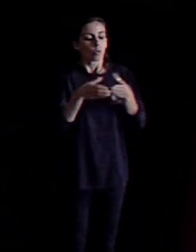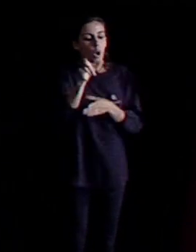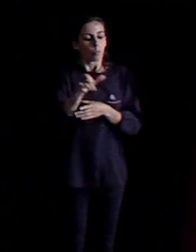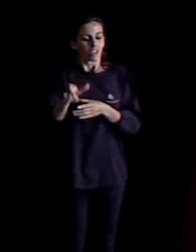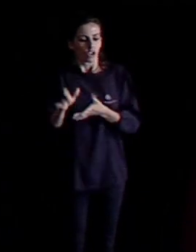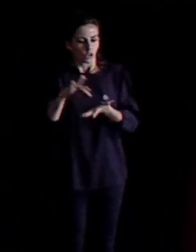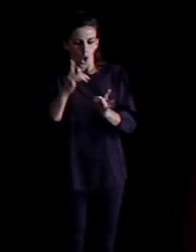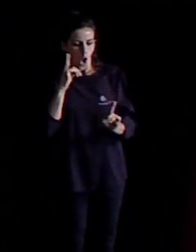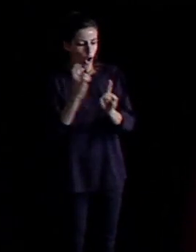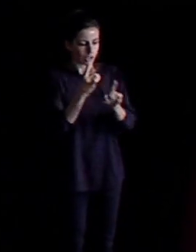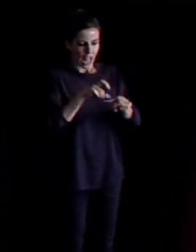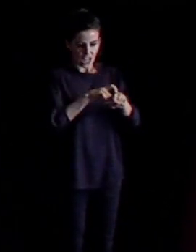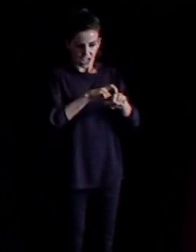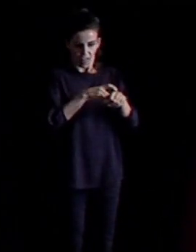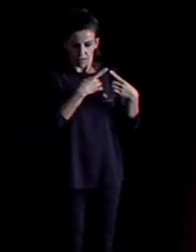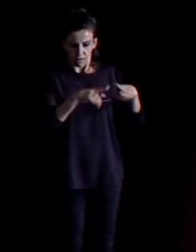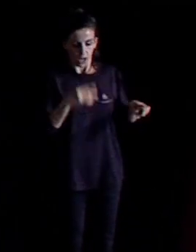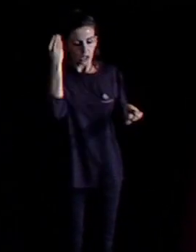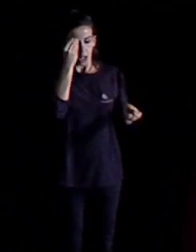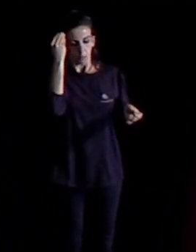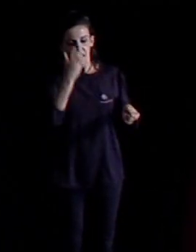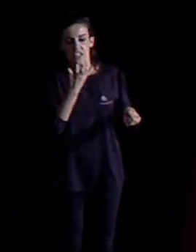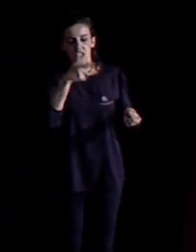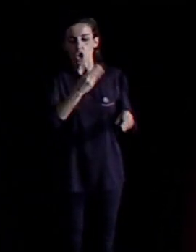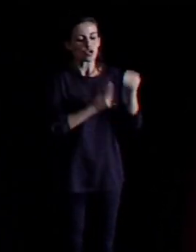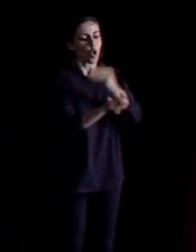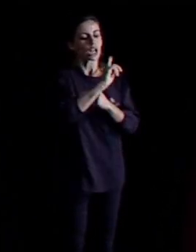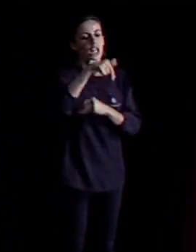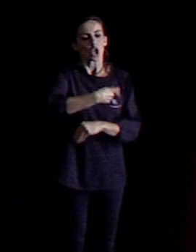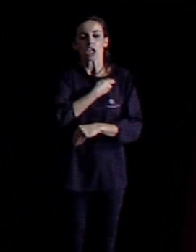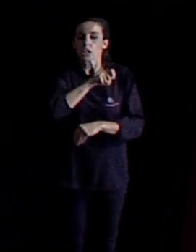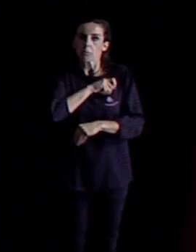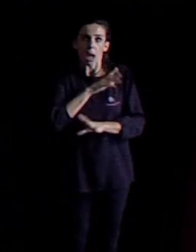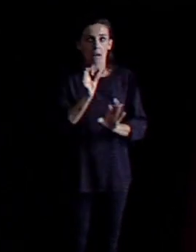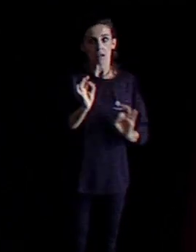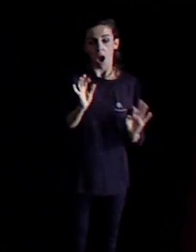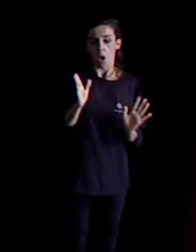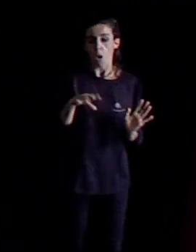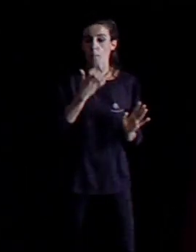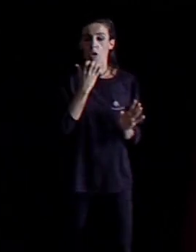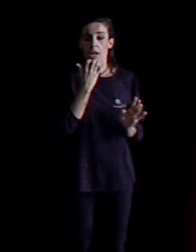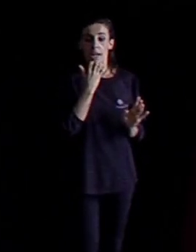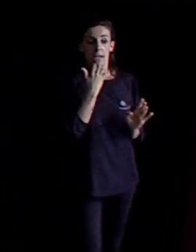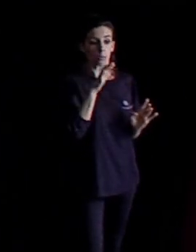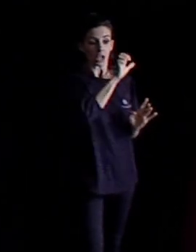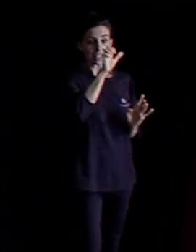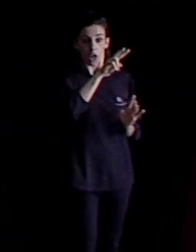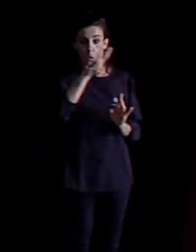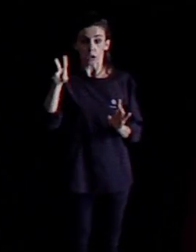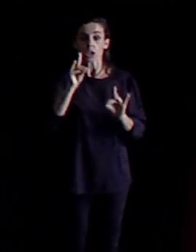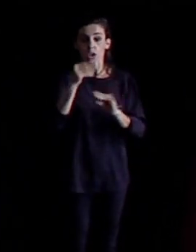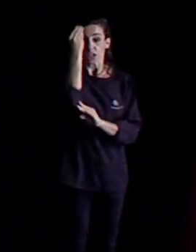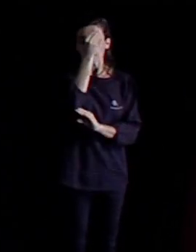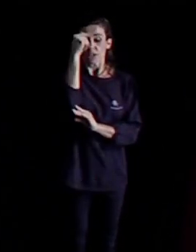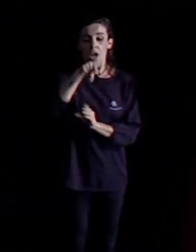son racistas, que piensan que no en España, quizás, no estoy muy segura, pero por ejemplo en Estados Unidos, pues sí piensan que